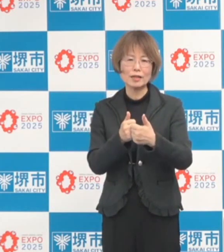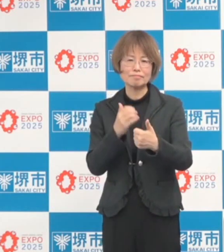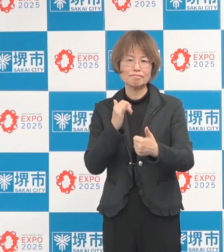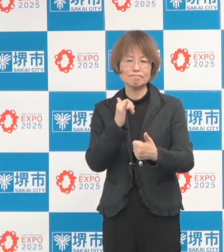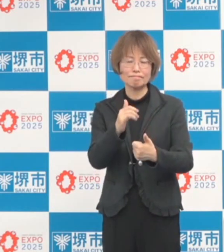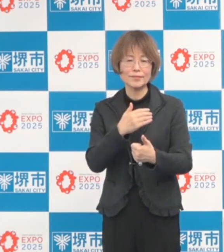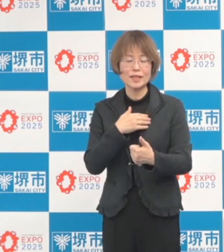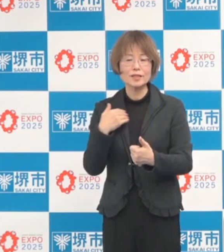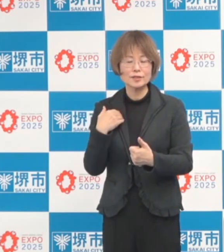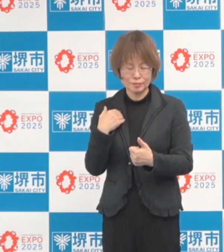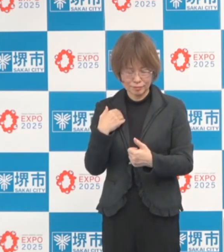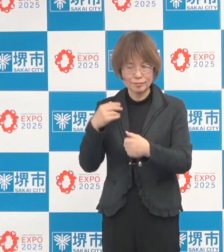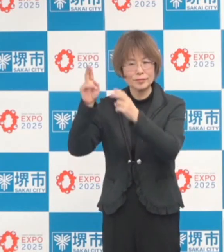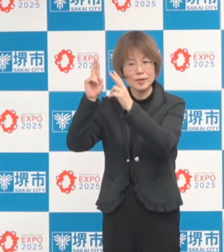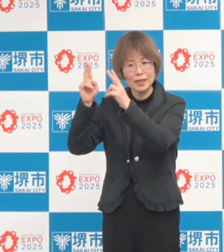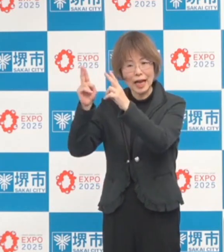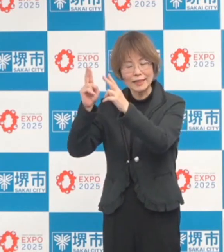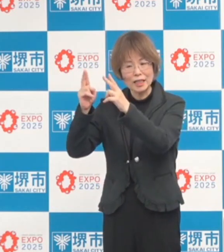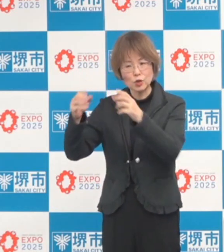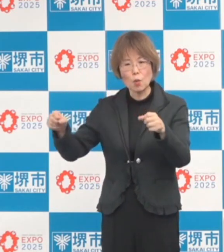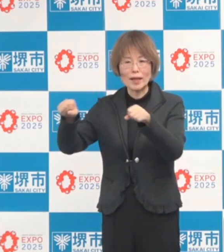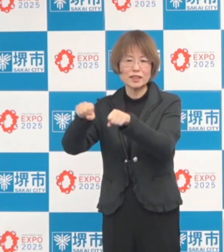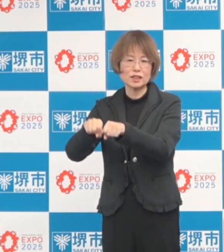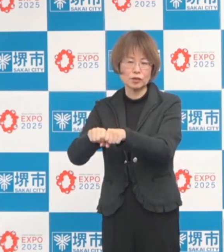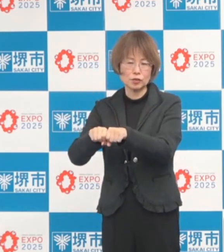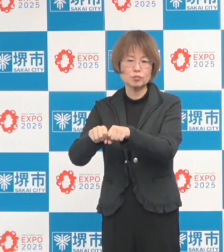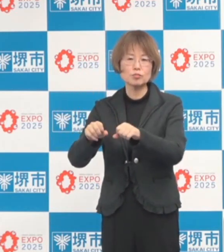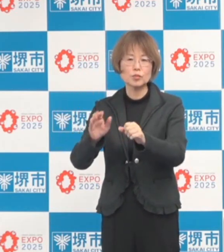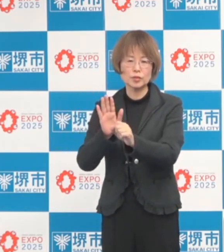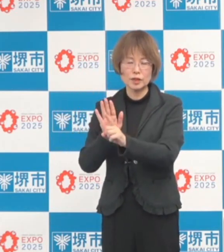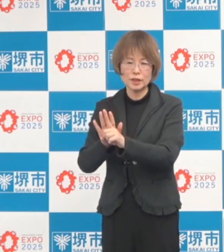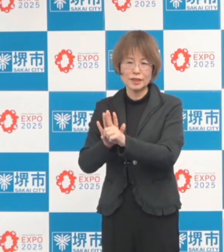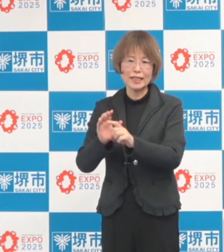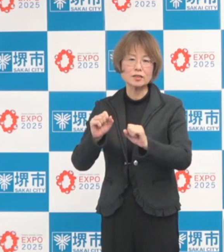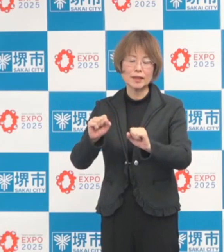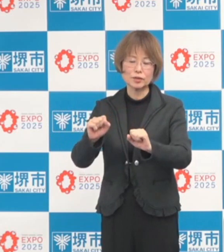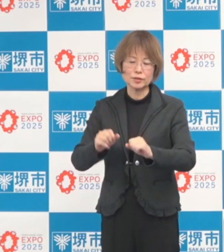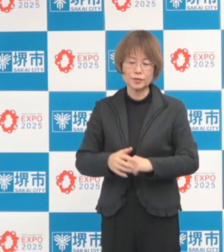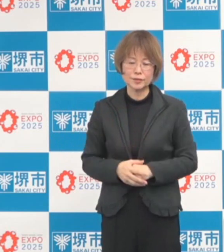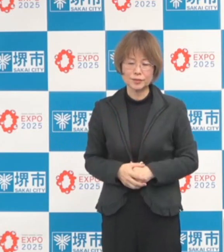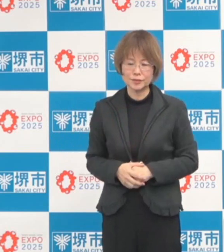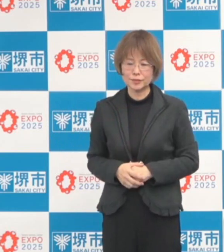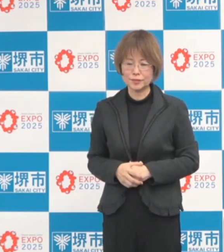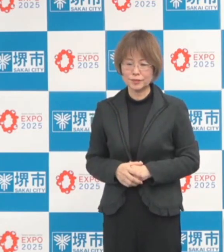市内事業所とのマッチングなどの就職を支援いたします。